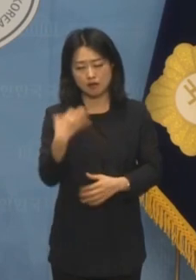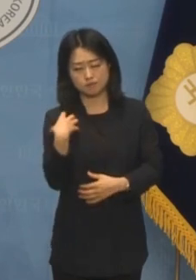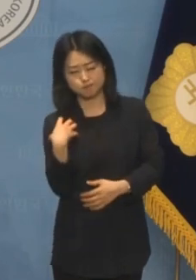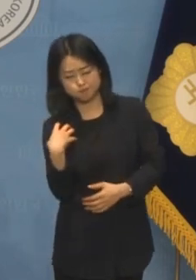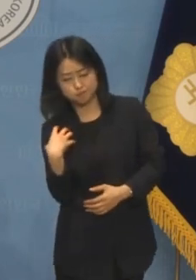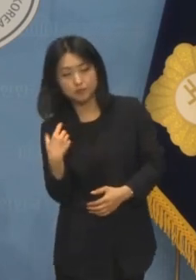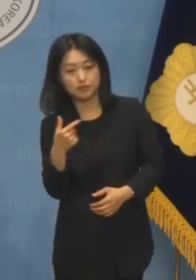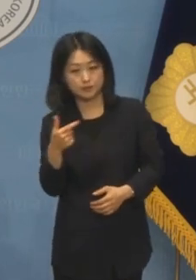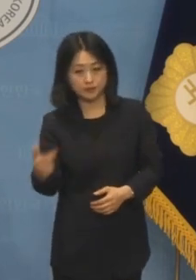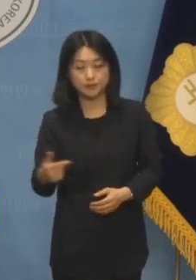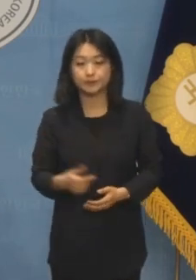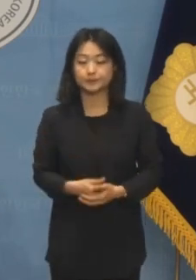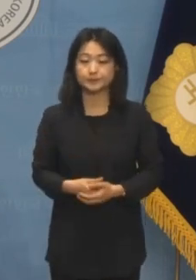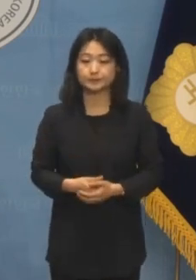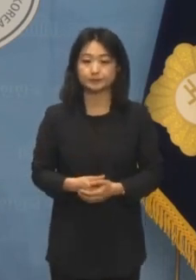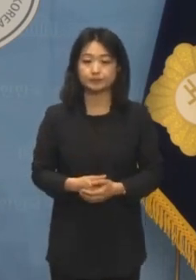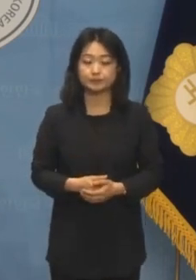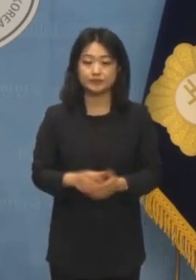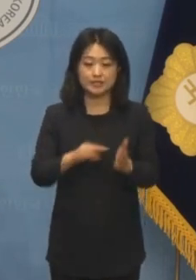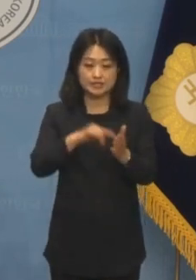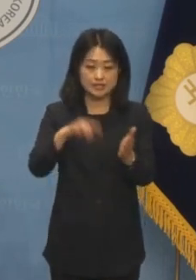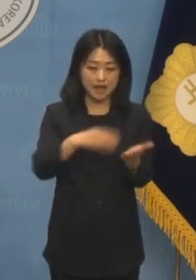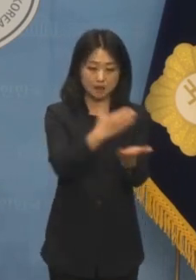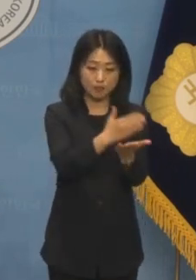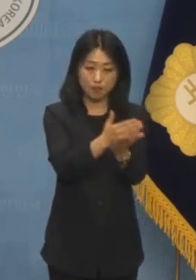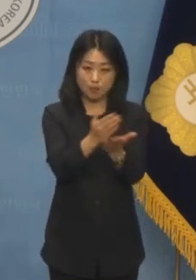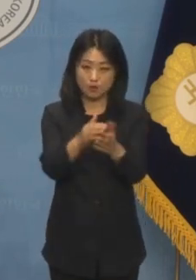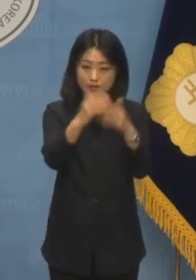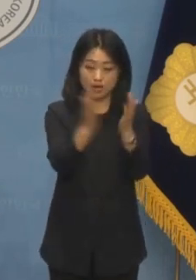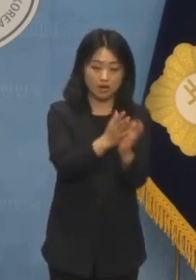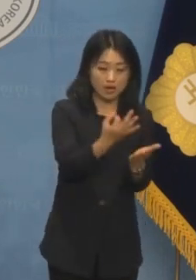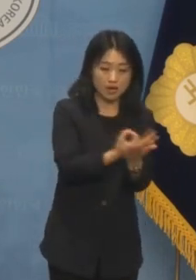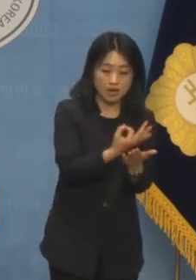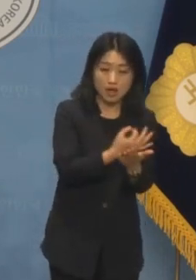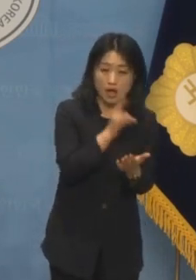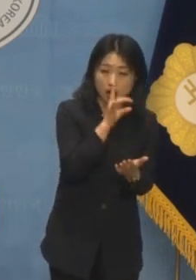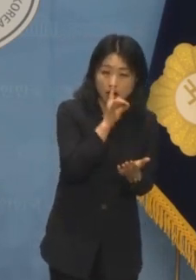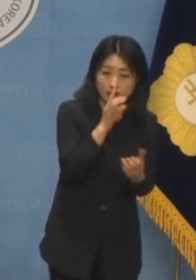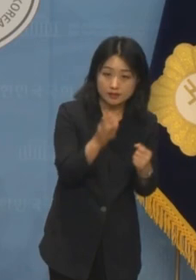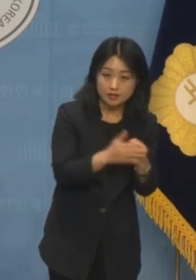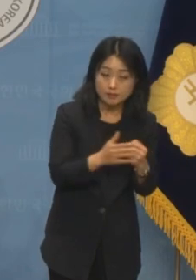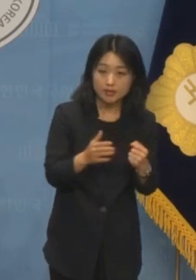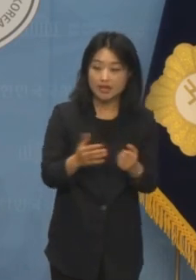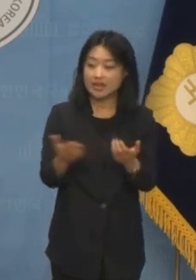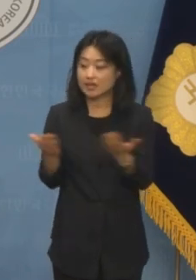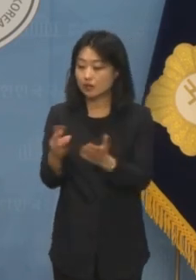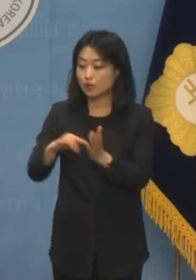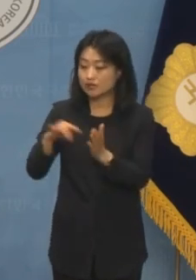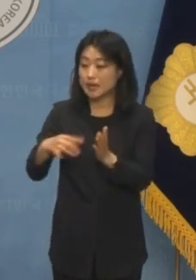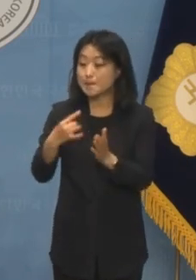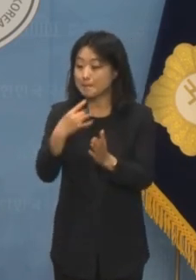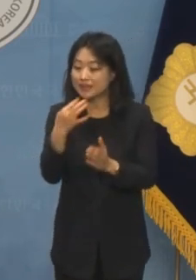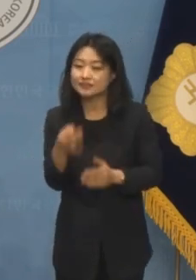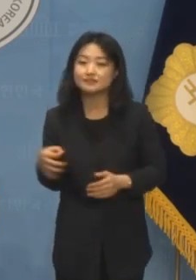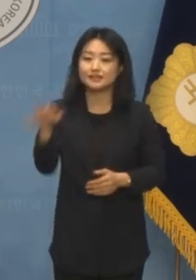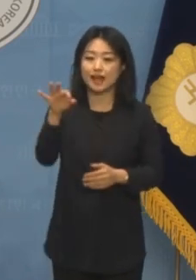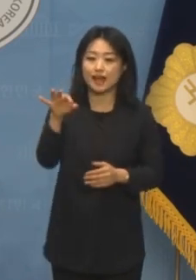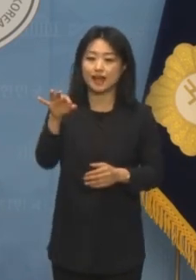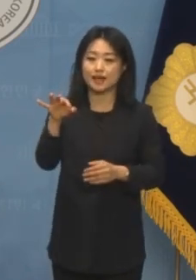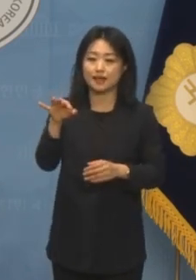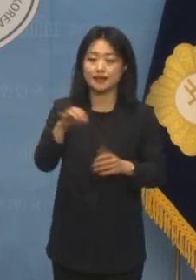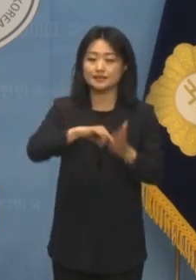늘었습니다. 모든 세목에서 세수가 줄어든 가운데 유일하게 근로소득세만